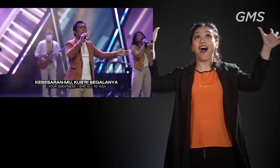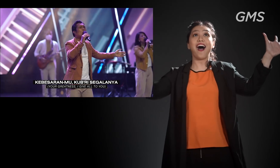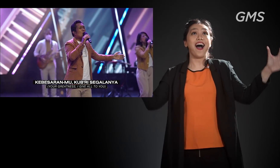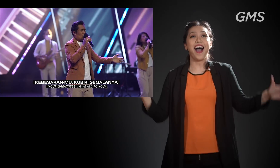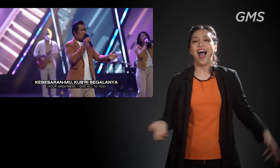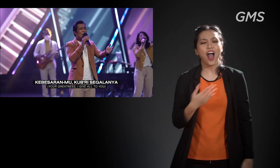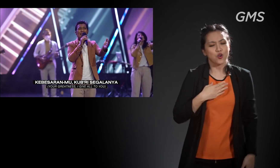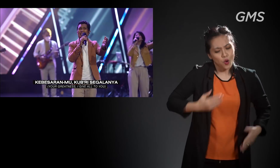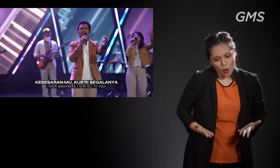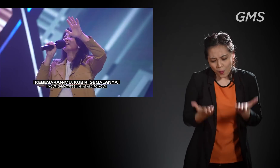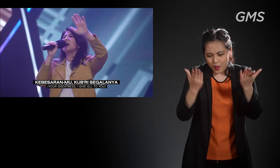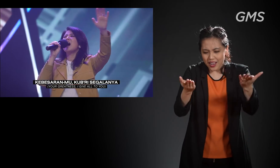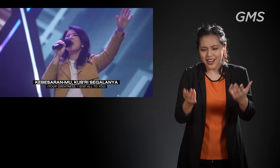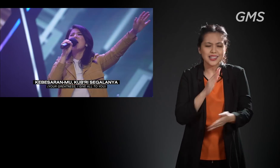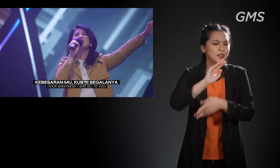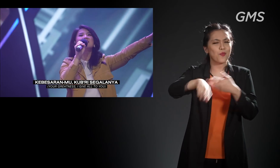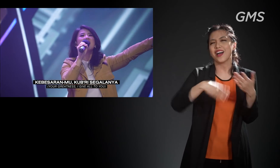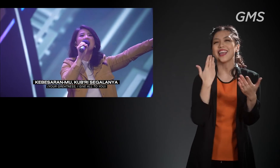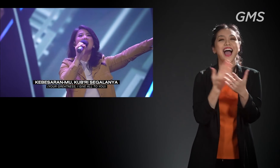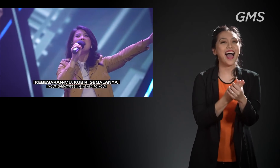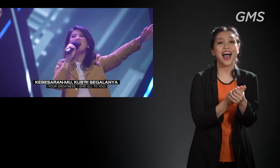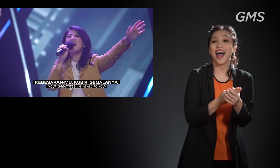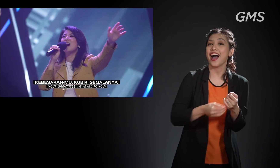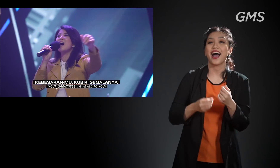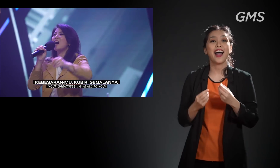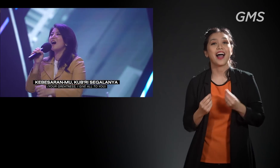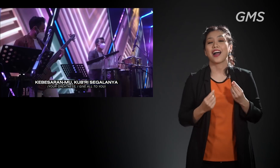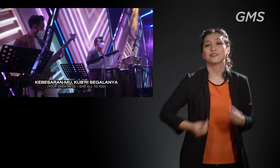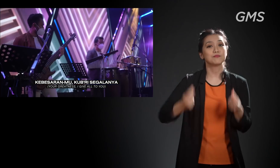kebesaran-Mu ku beri segalanya.